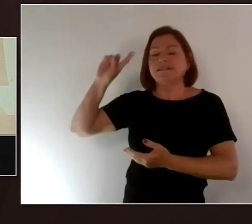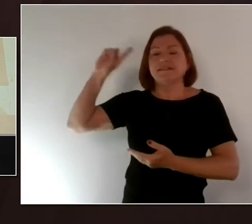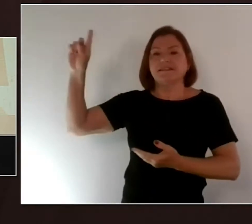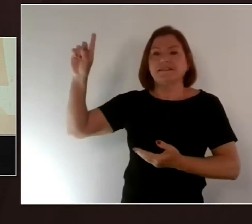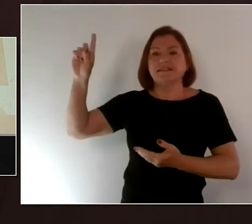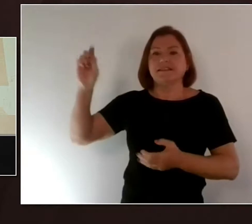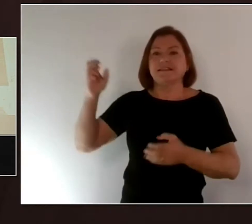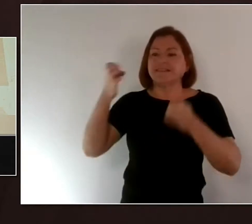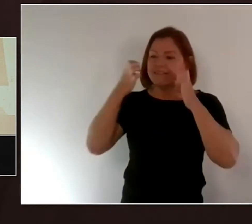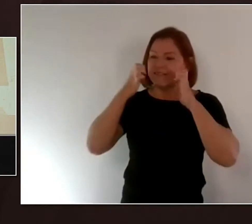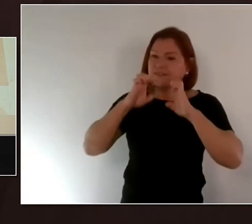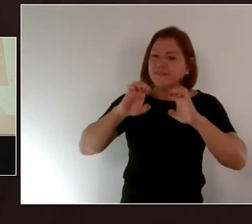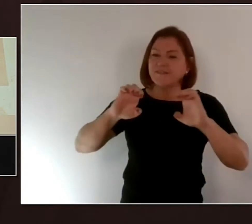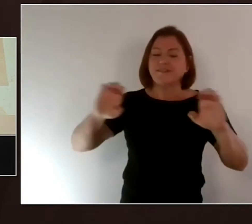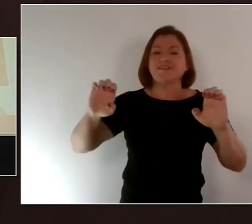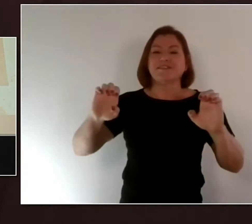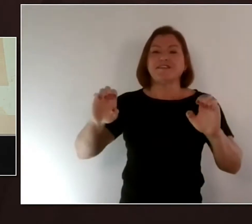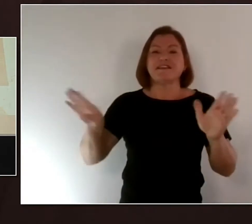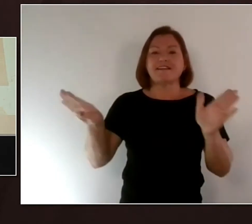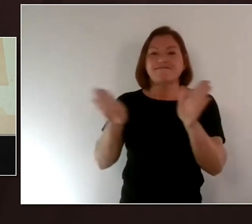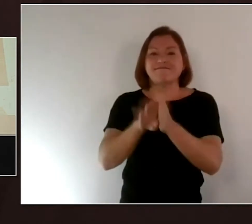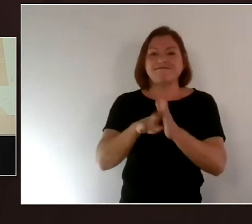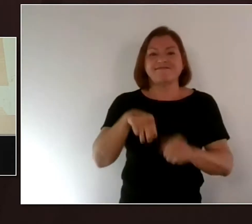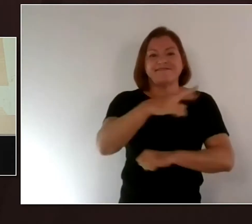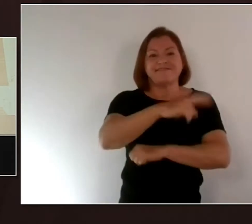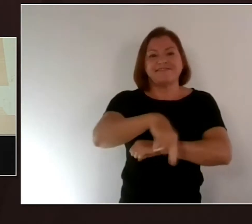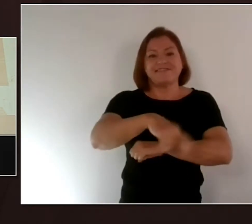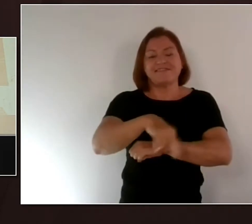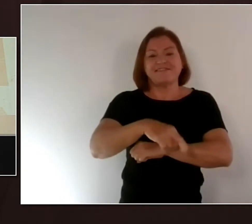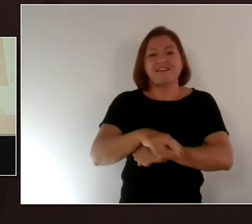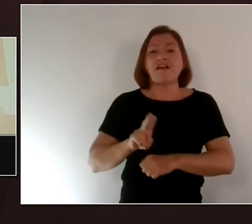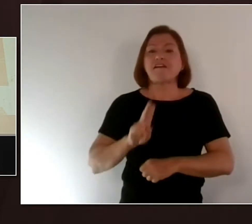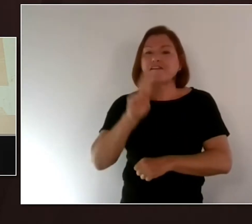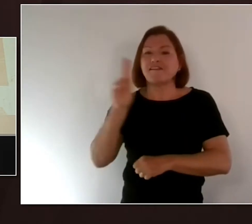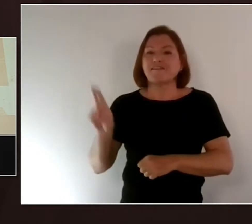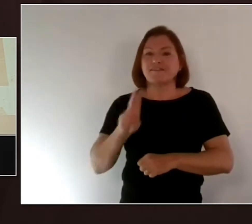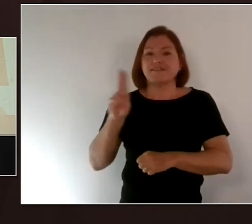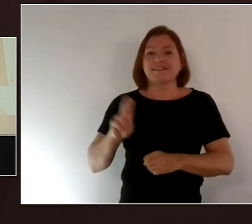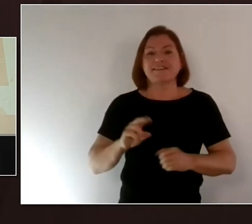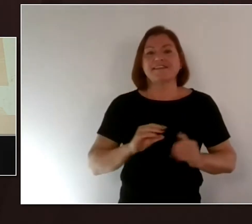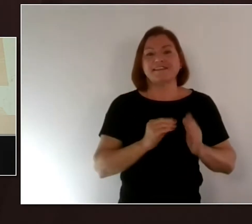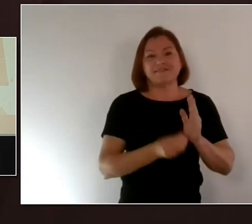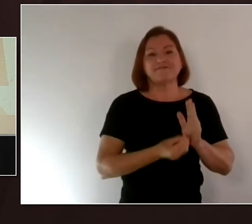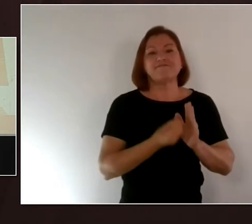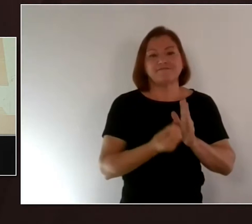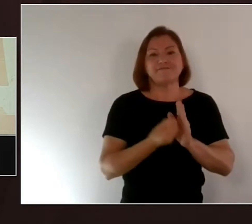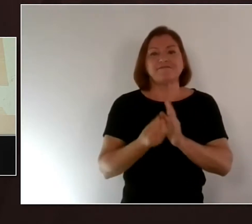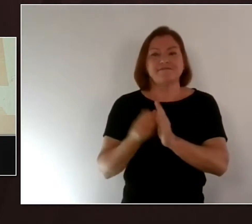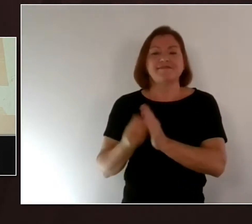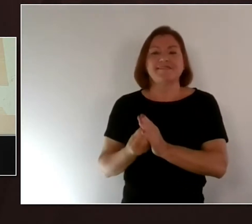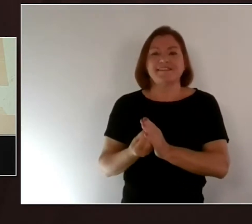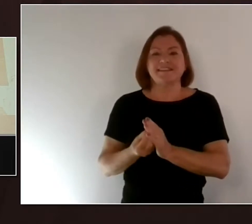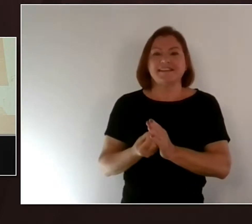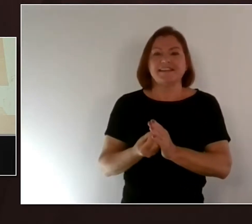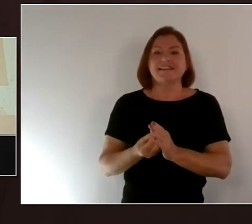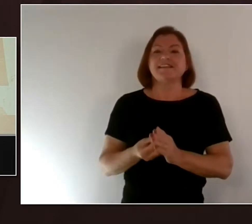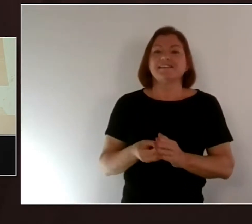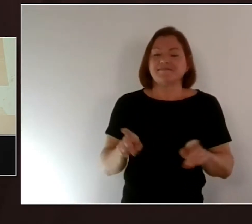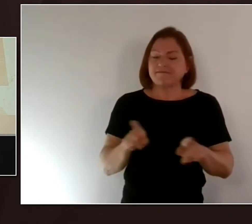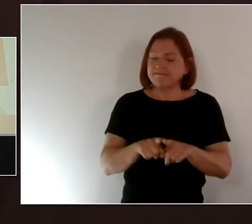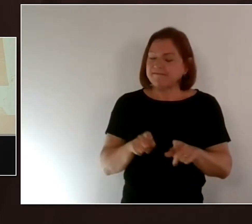meio da sua igreja. E eu quero também dizer para vocês, estou muito contente que os